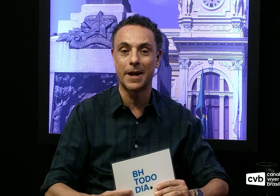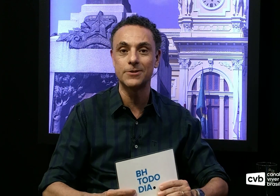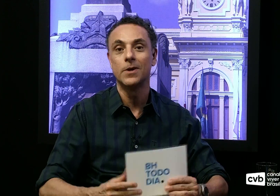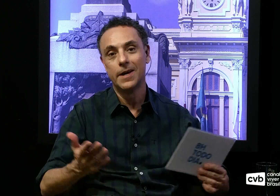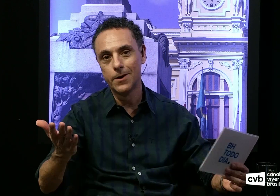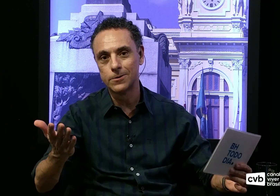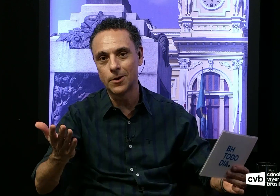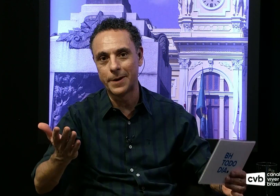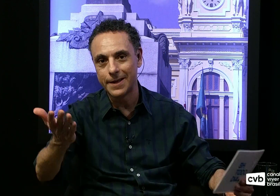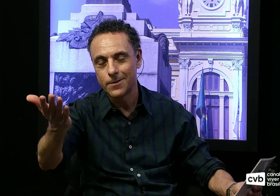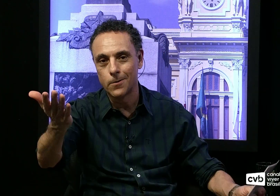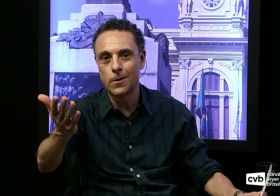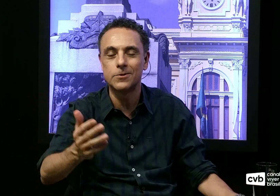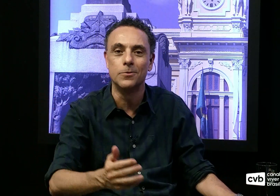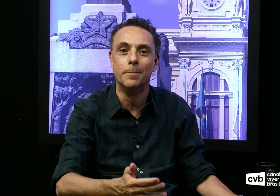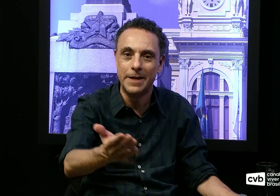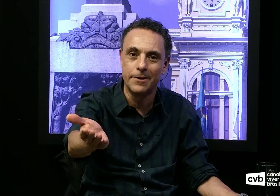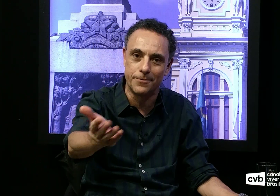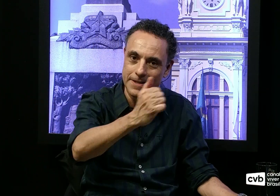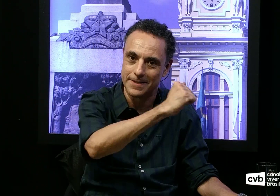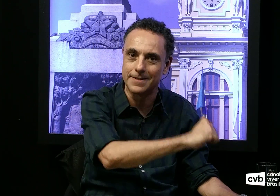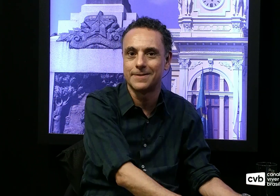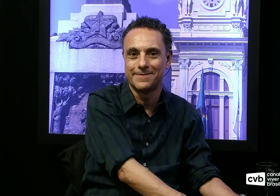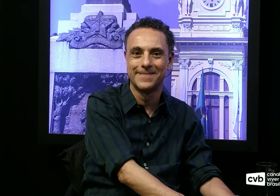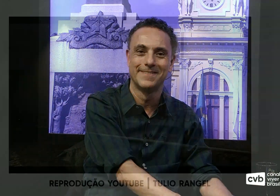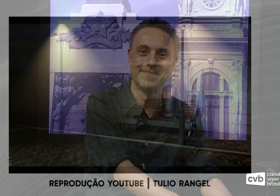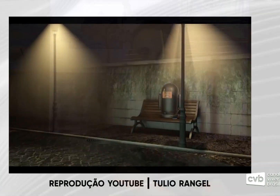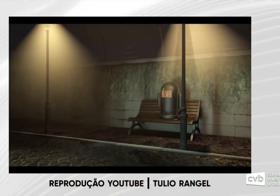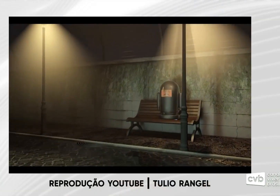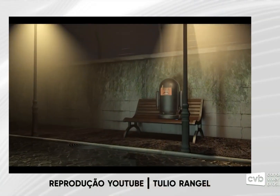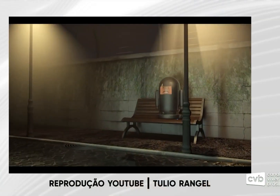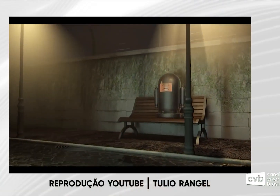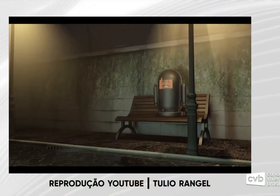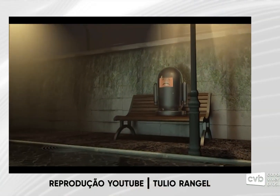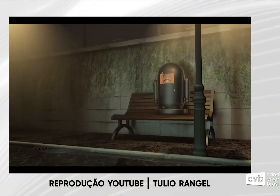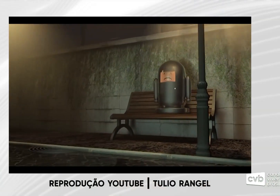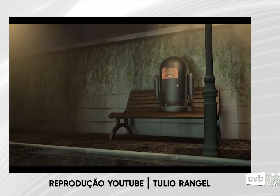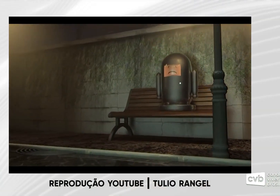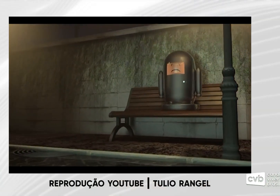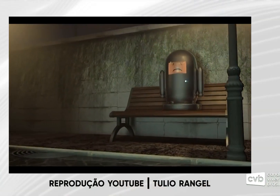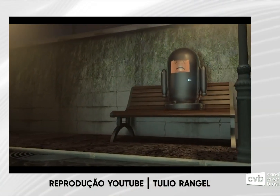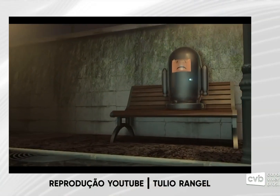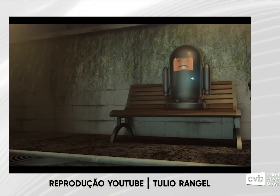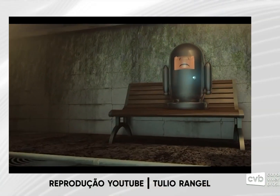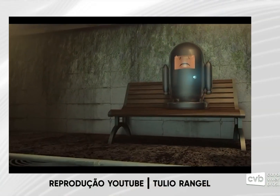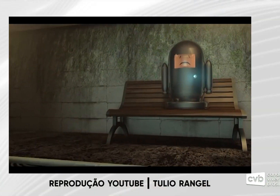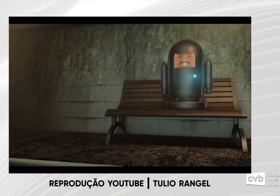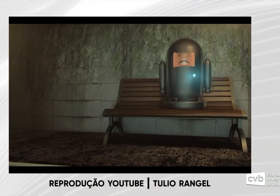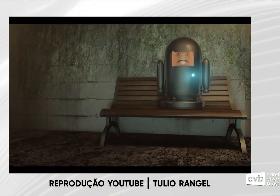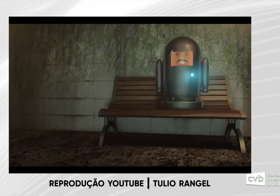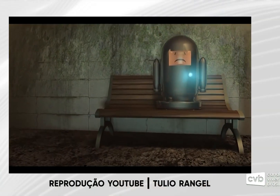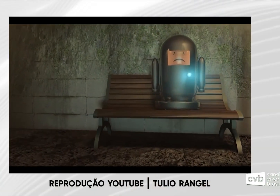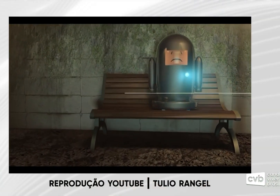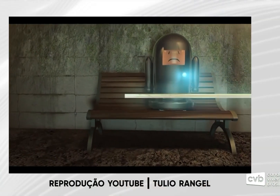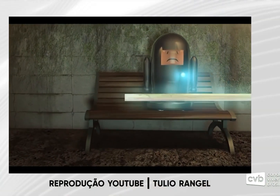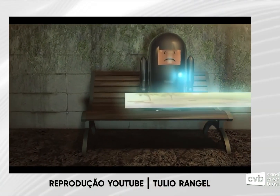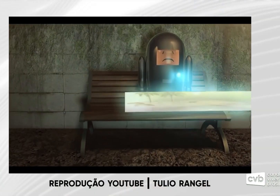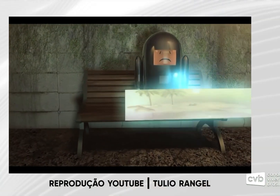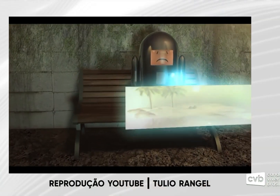abraço. E eu sobrei com o nosso mineiro francês. O calor que sentia ao pensar em